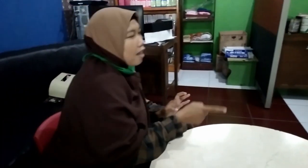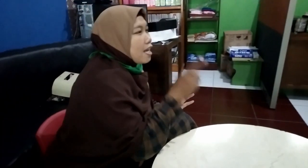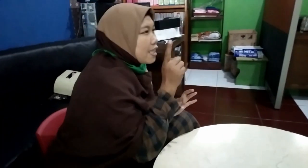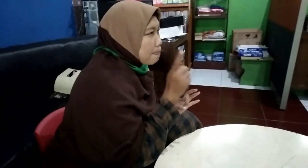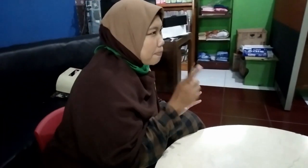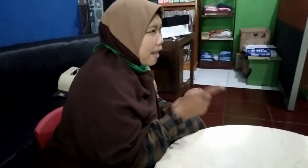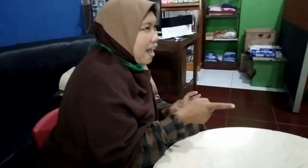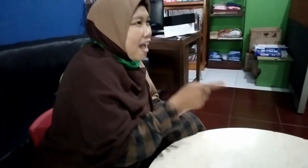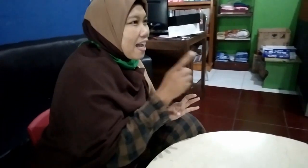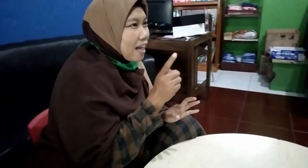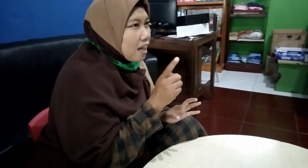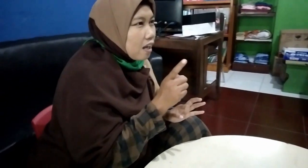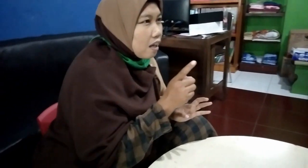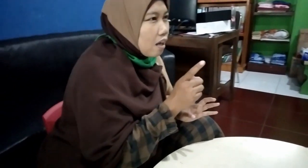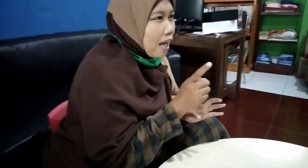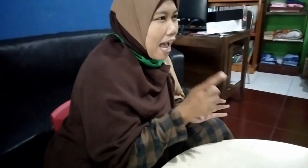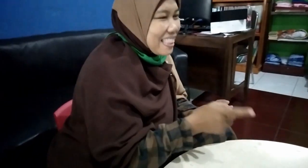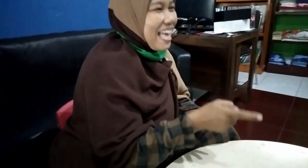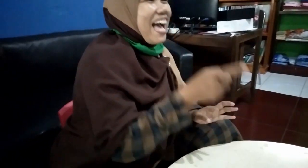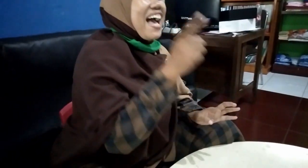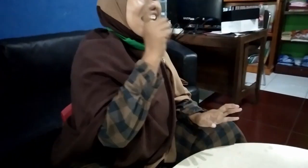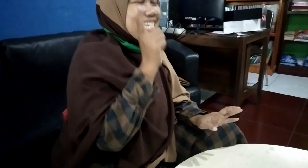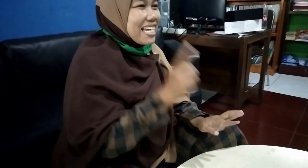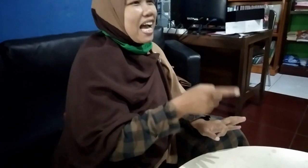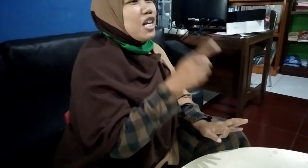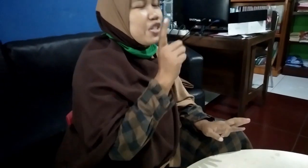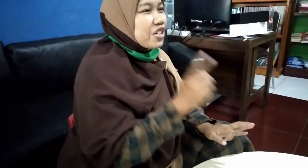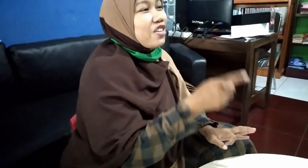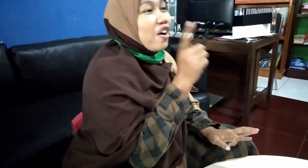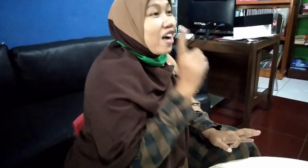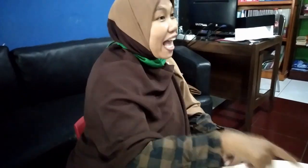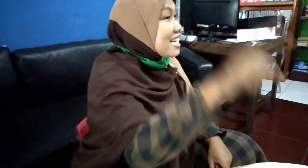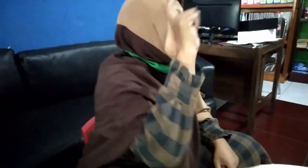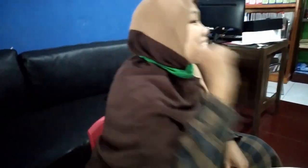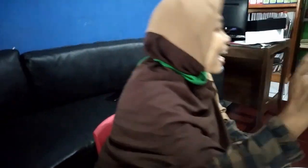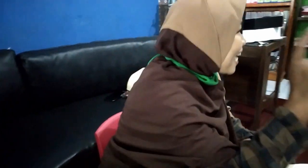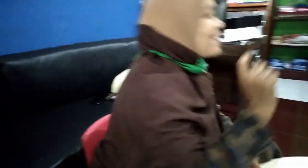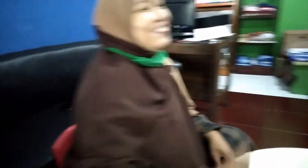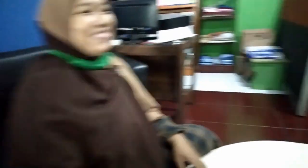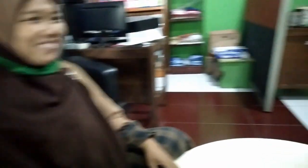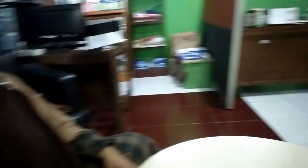Sekarang tebak kata dengan huruf awalan C. C,